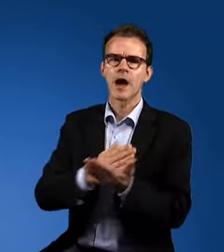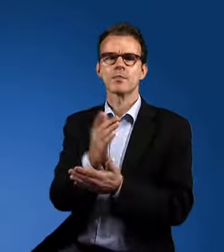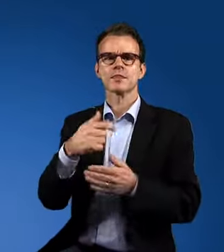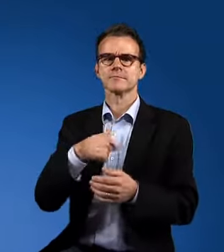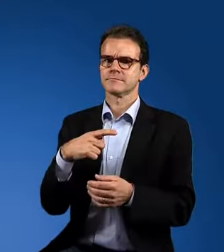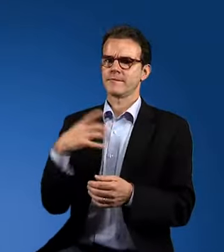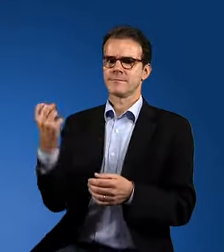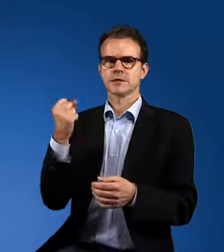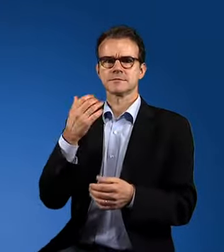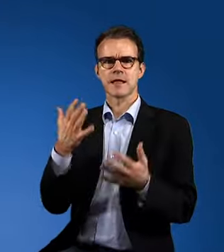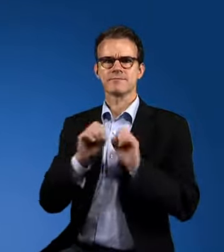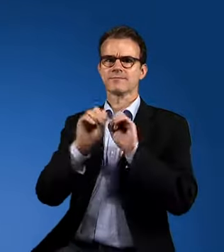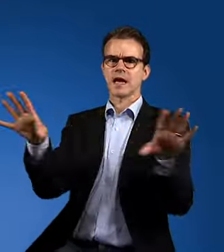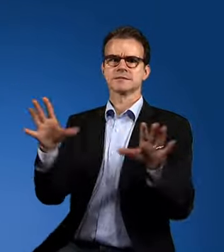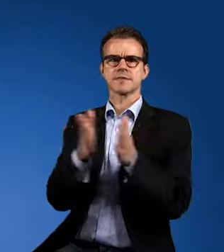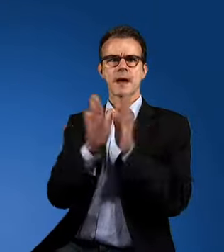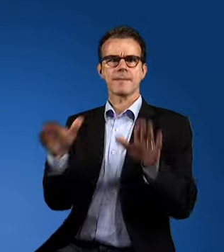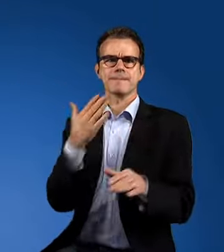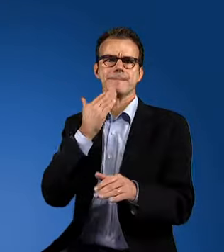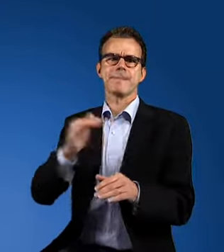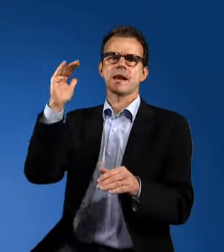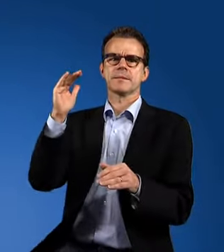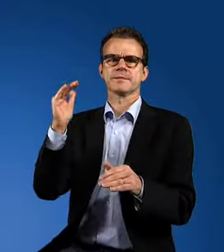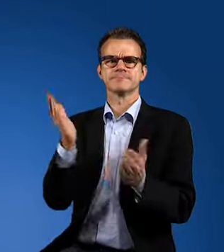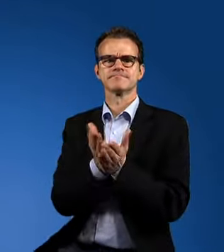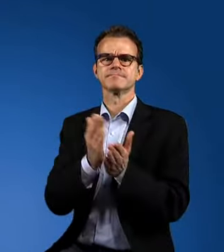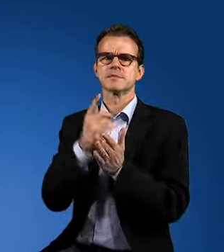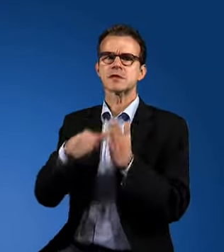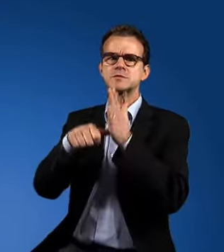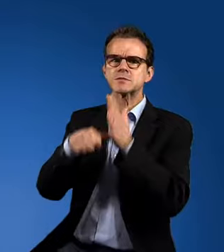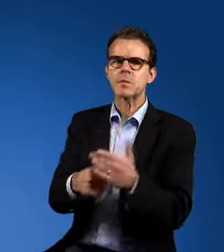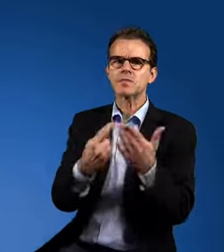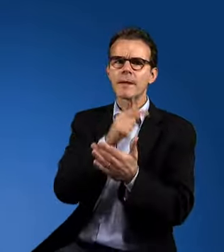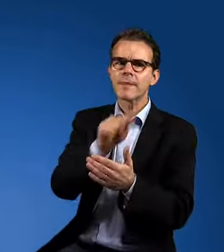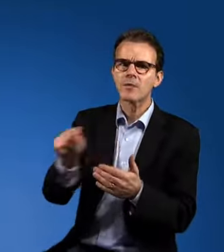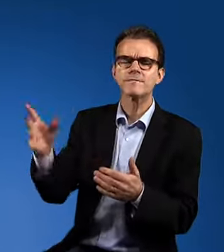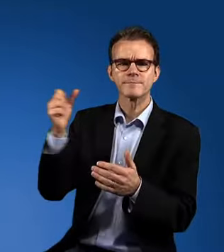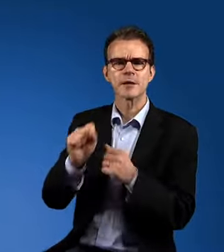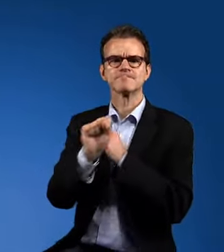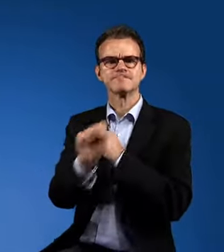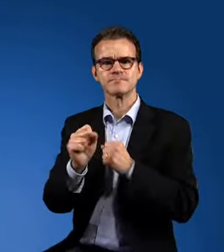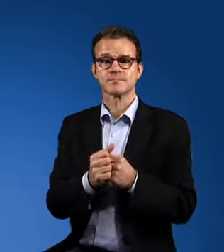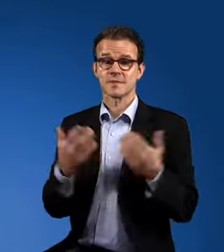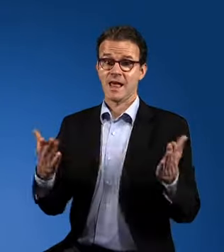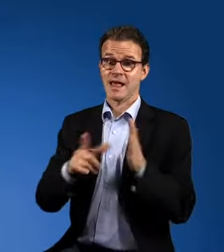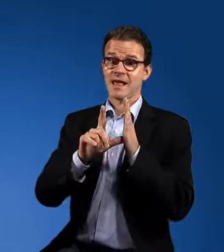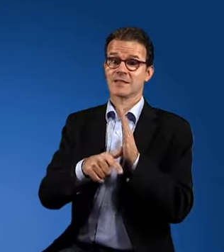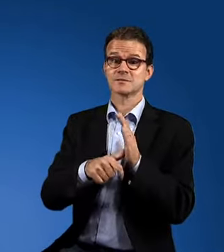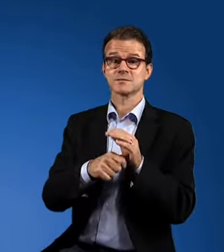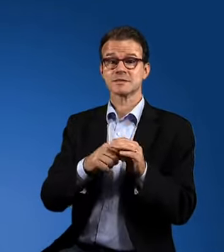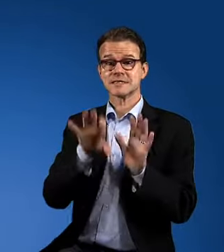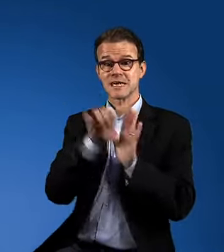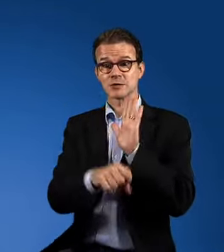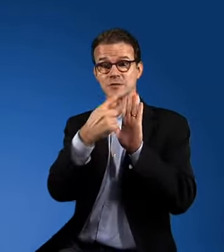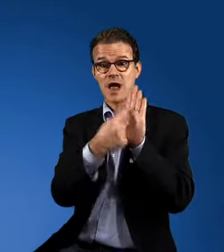me saataisiin parempia vaikuttamiskeinoja, joilla pystyttäisiin syrjintätapauksiin sit puuttumaan. Tällä hetkellä syrjintä